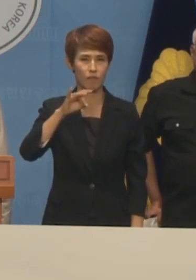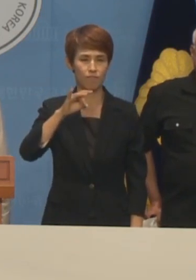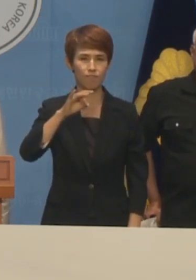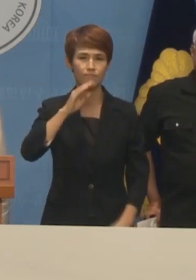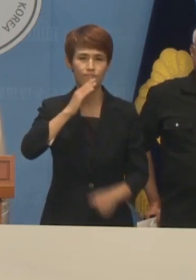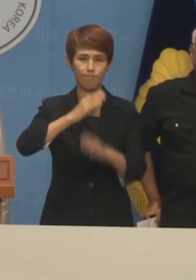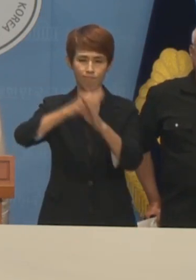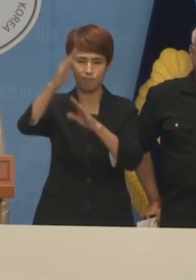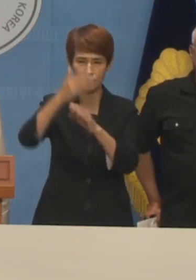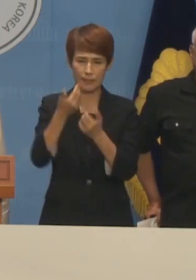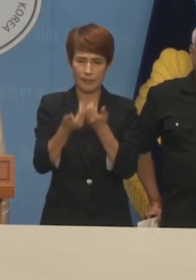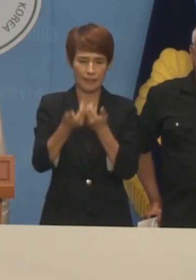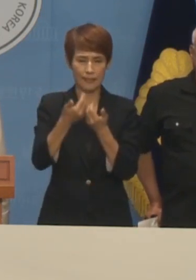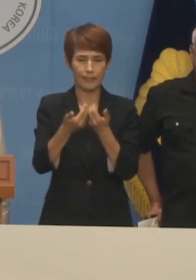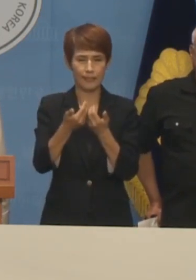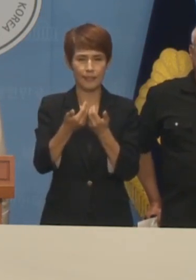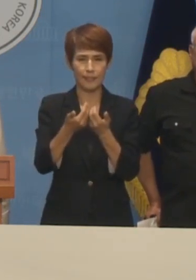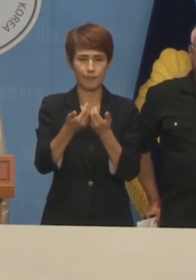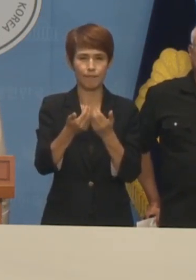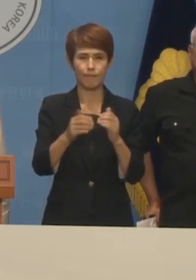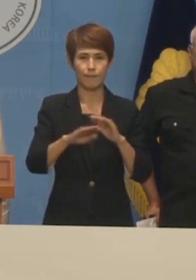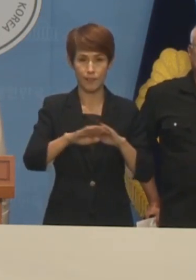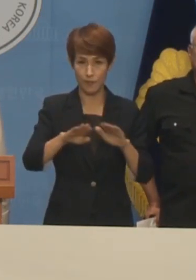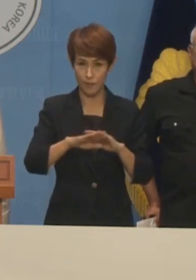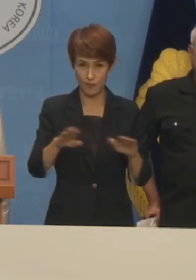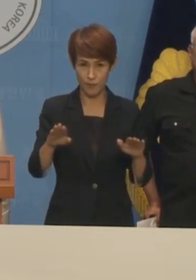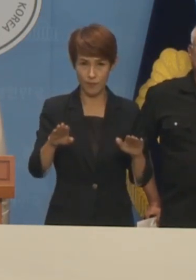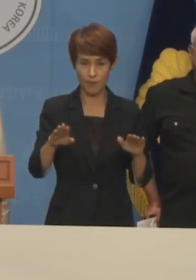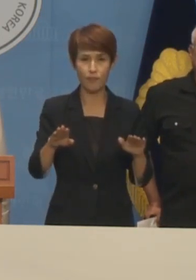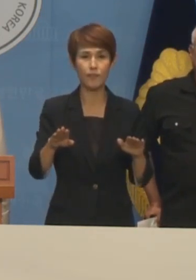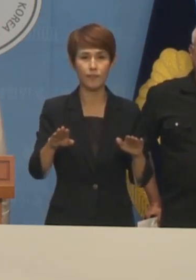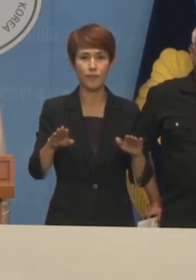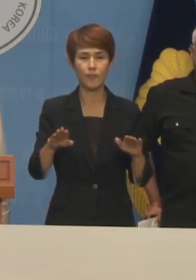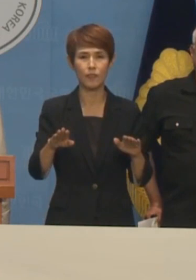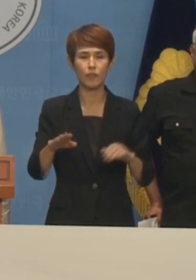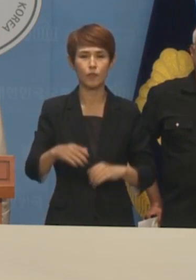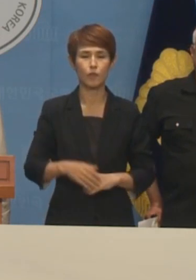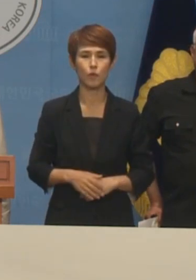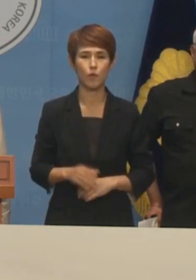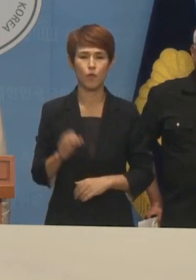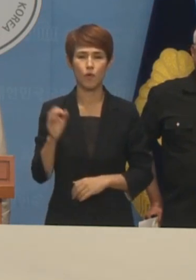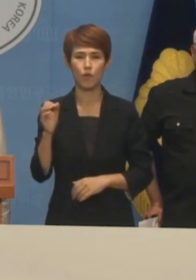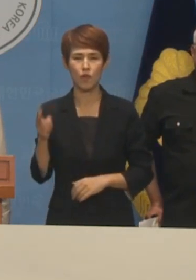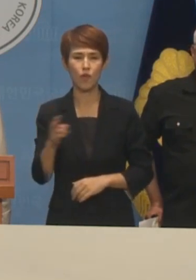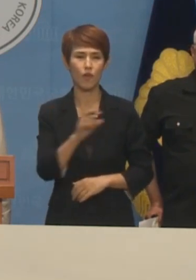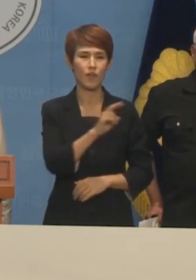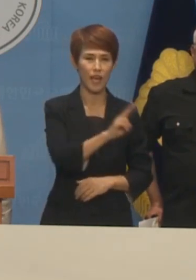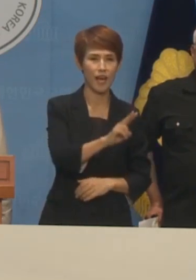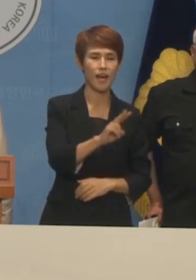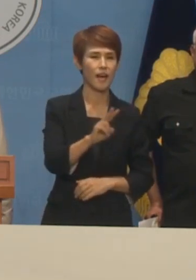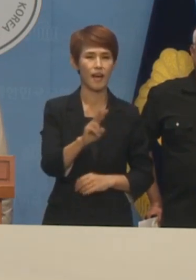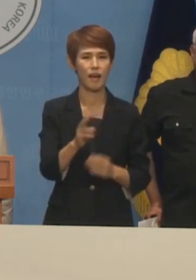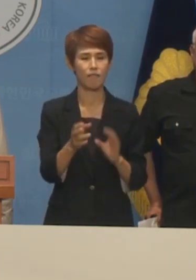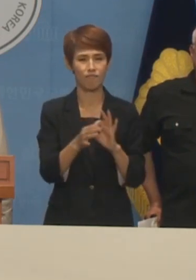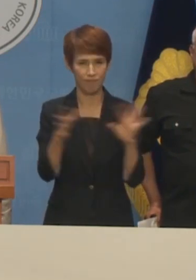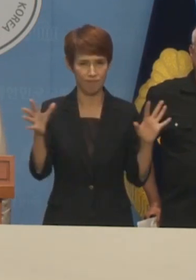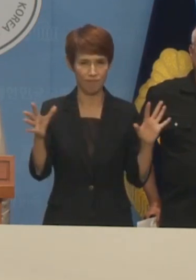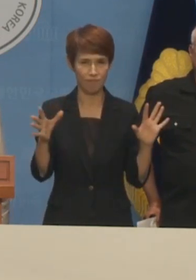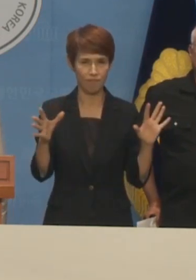이렇게 해소하고 그런 의미에서 여야를 막론하고 또 보수 진보를